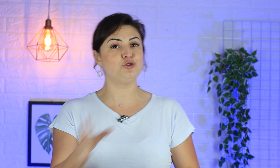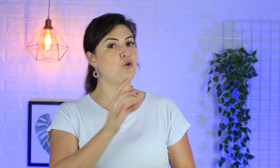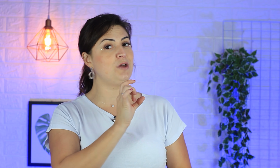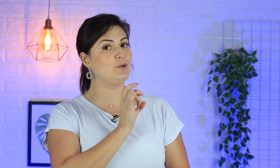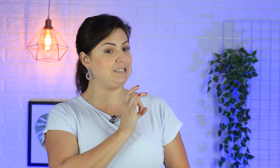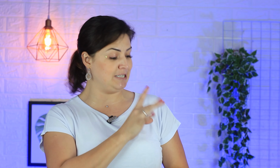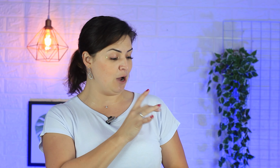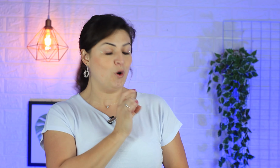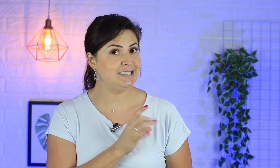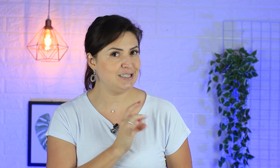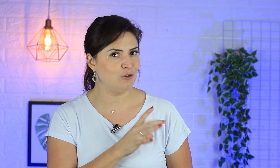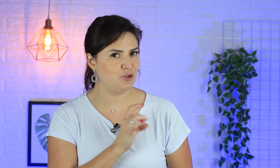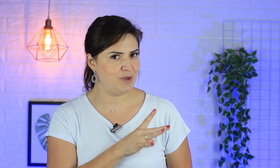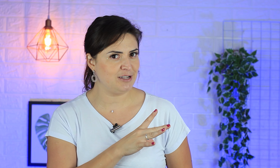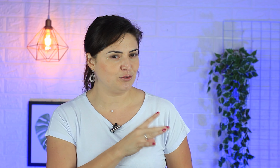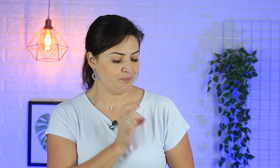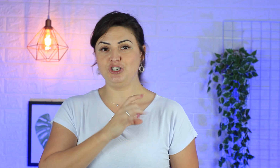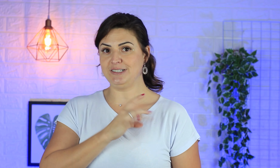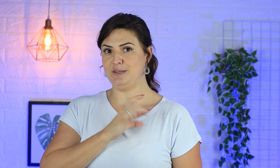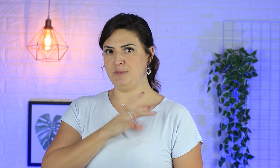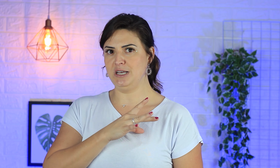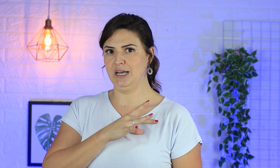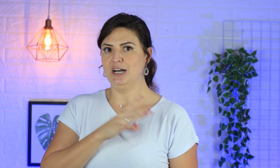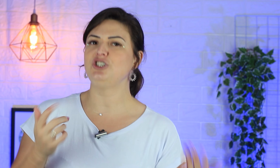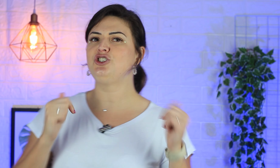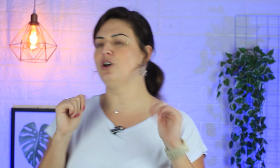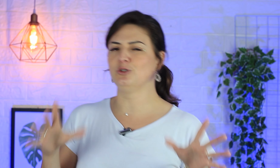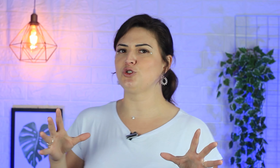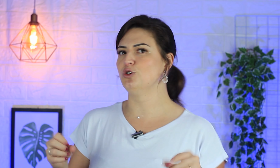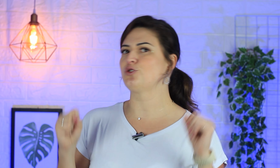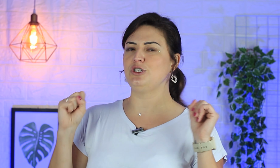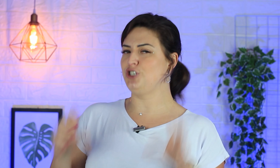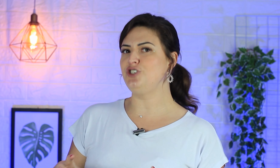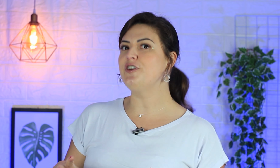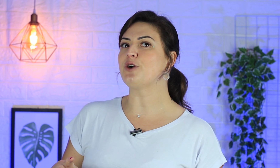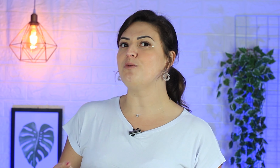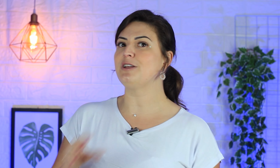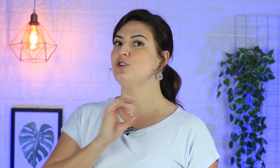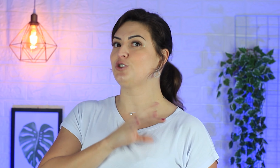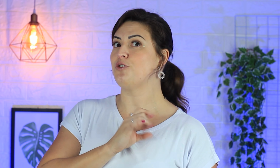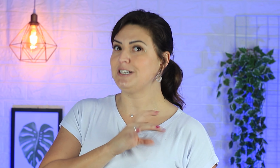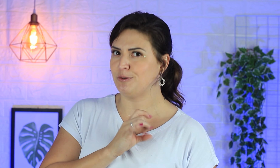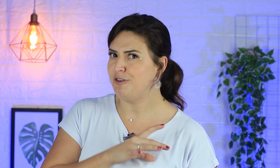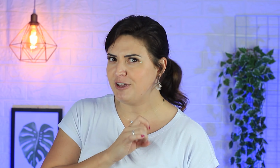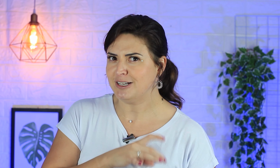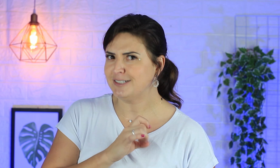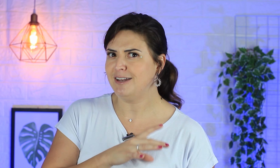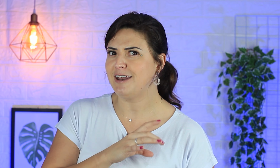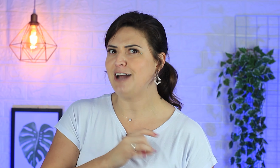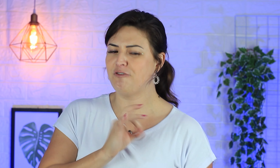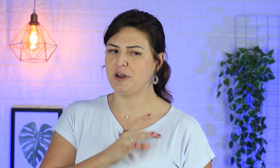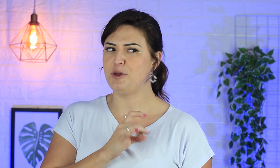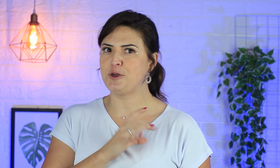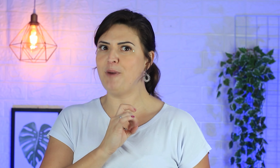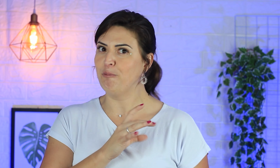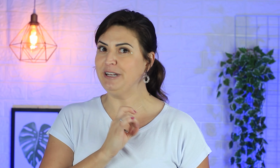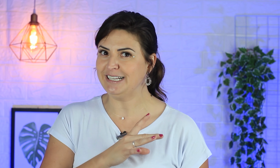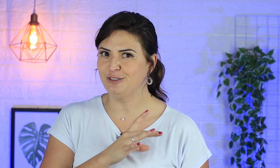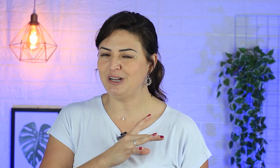junto comigo esse sinal. Esse sinal de medo, a gente assimila quando a gente toma um susto, quando a gente fica com medo, o nosso coração ele fica acelerado, fica meio que palpitando